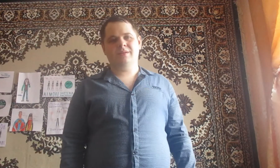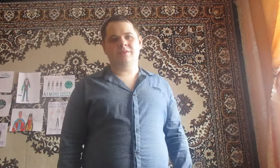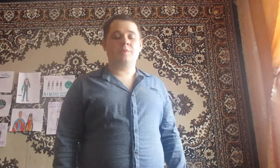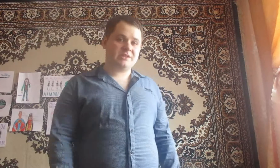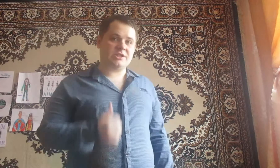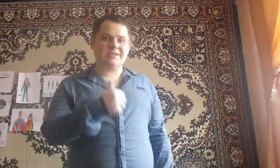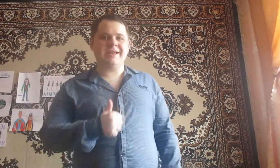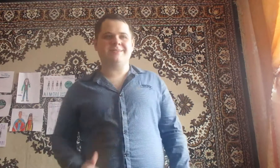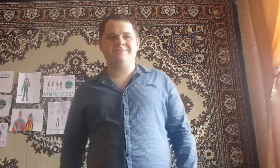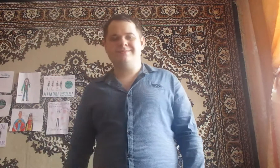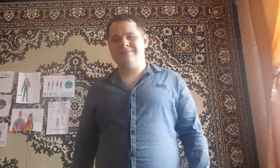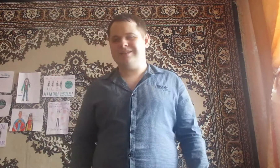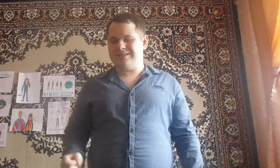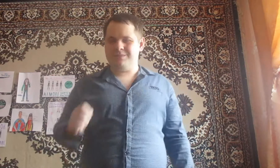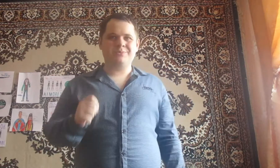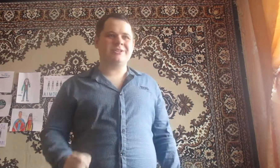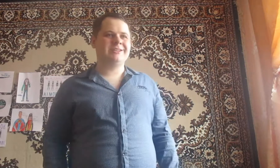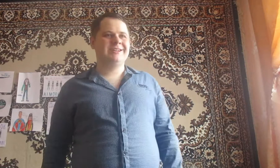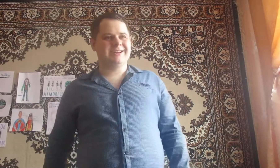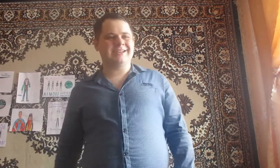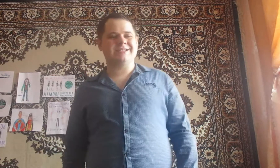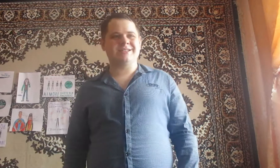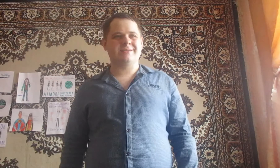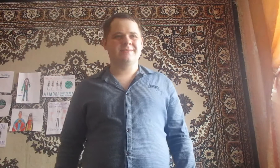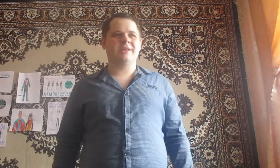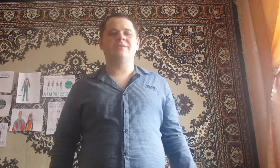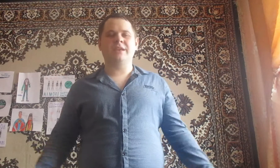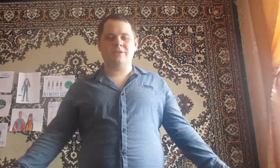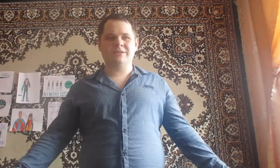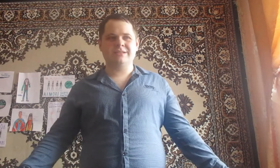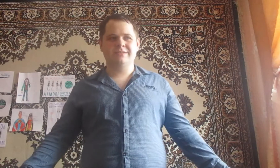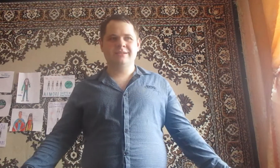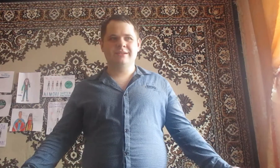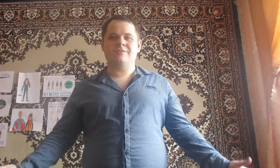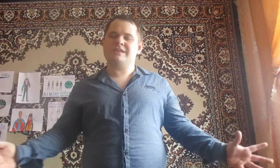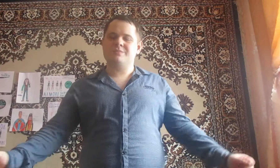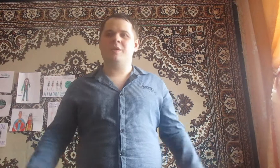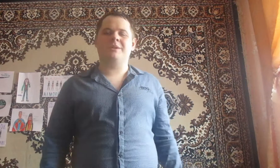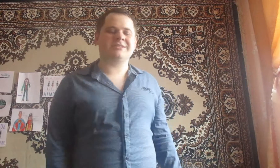Ну и поддержите лайком, это для меня будет радостнее. Евгений Осин, 8 марта.